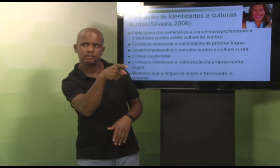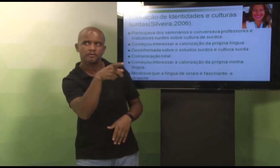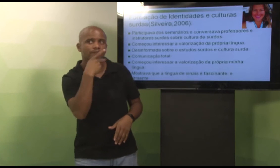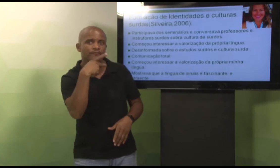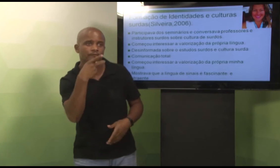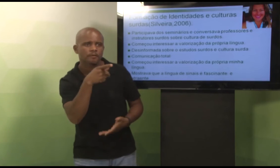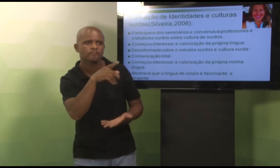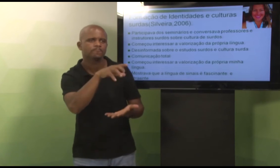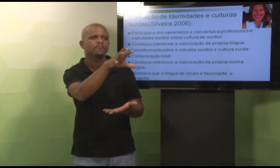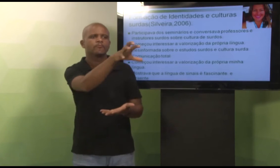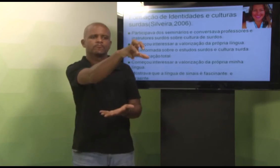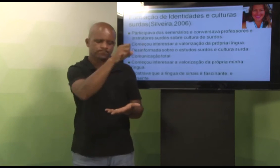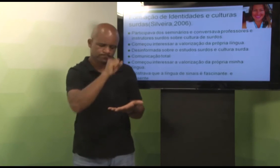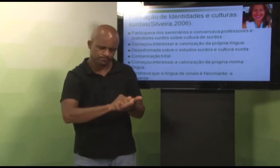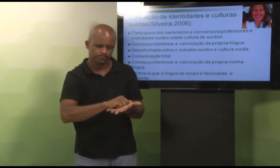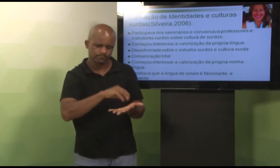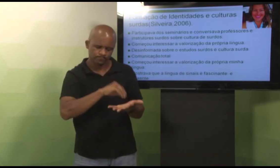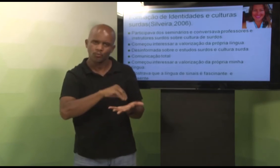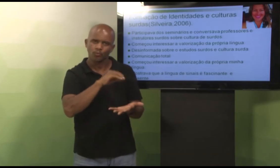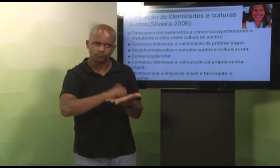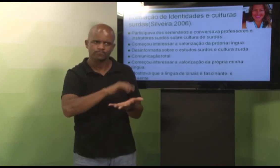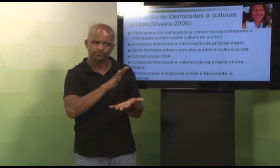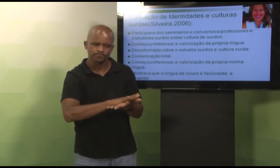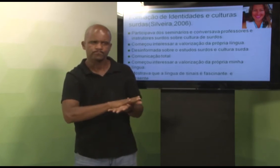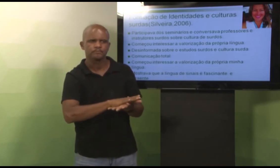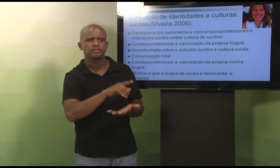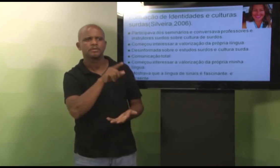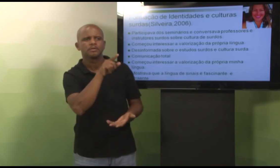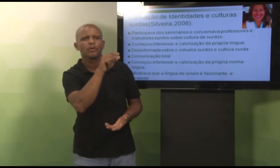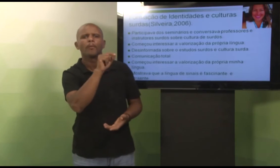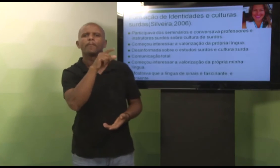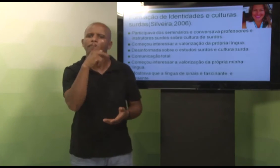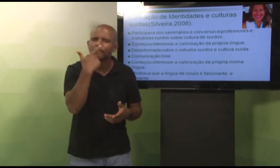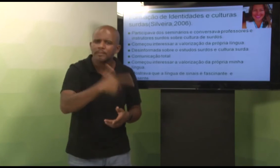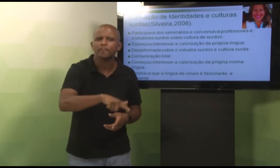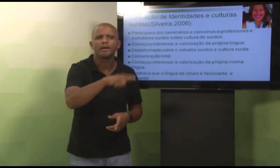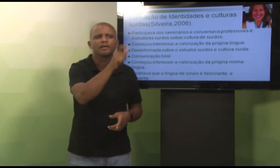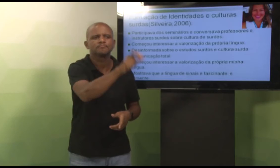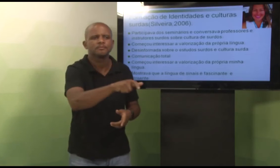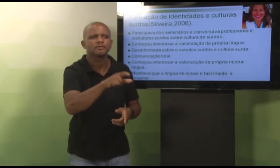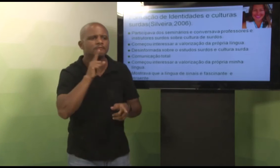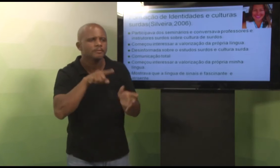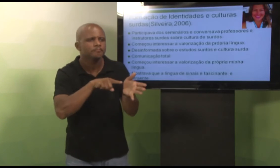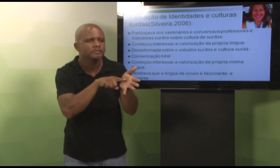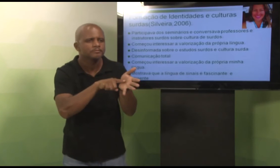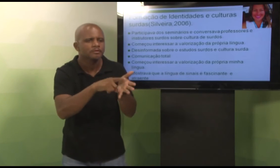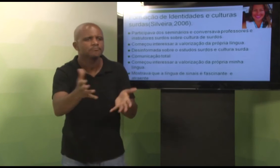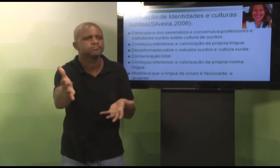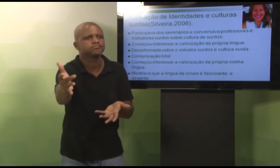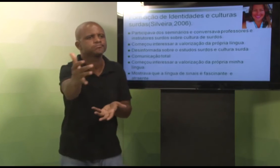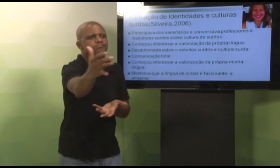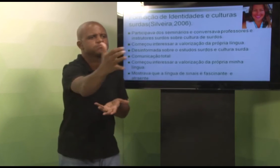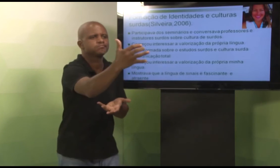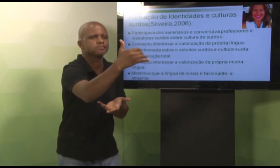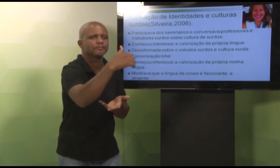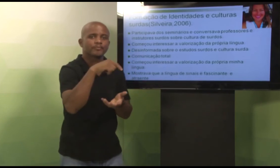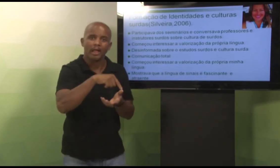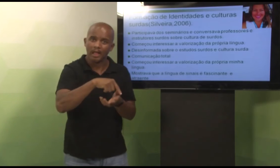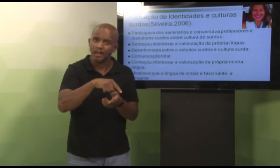Então, isso foi observado, anotado. Então, isso é uma prática discursiva. Prova o desenvolvimento